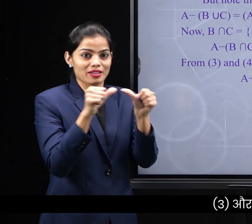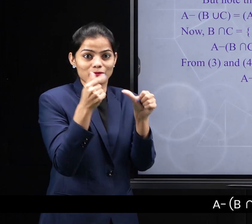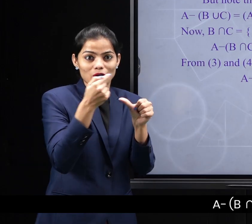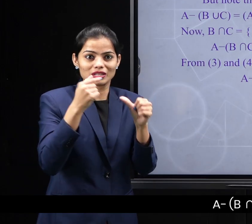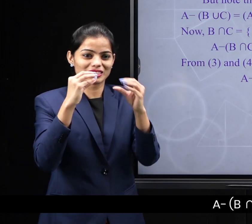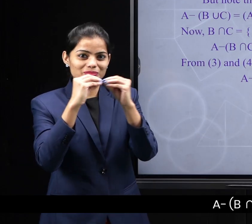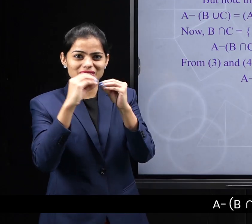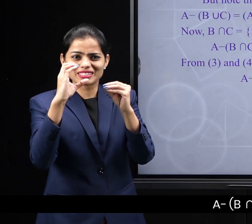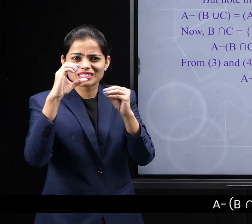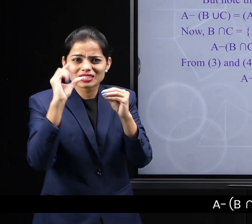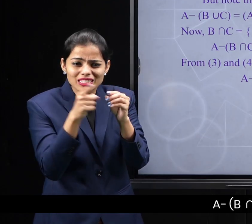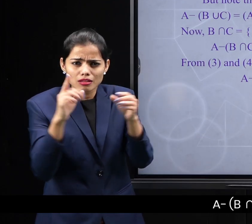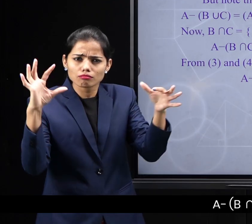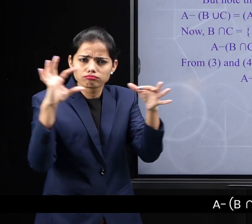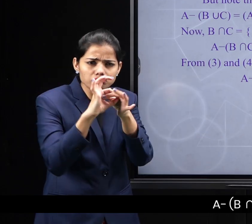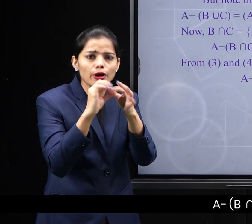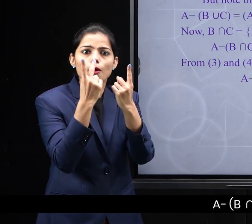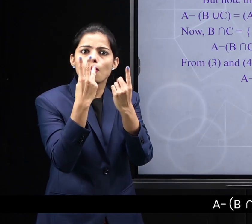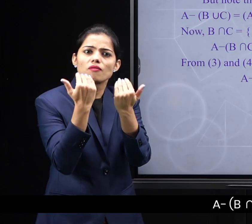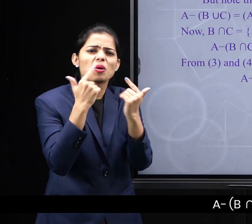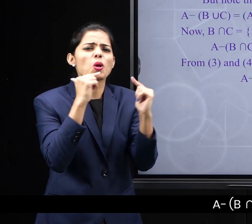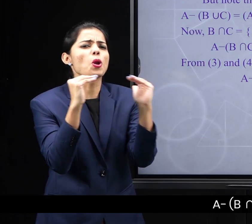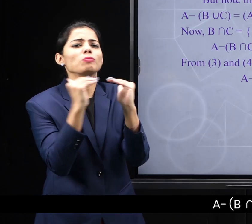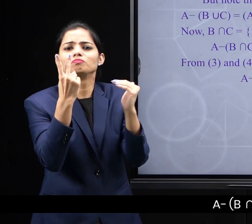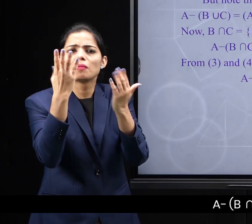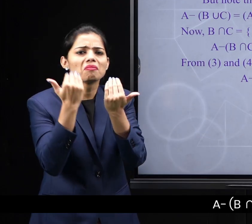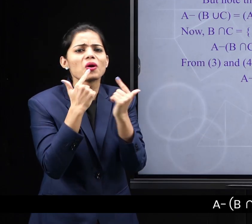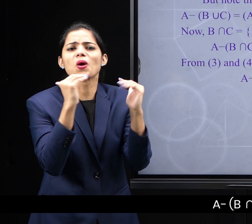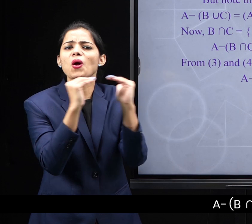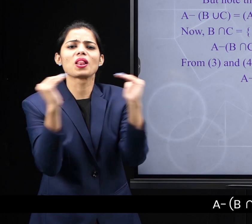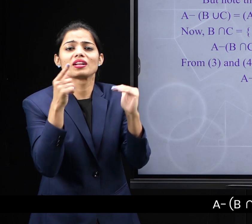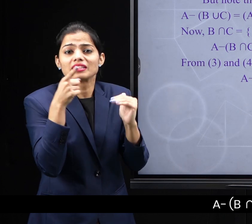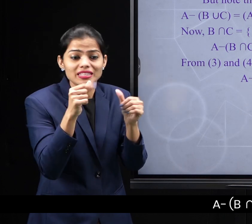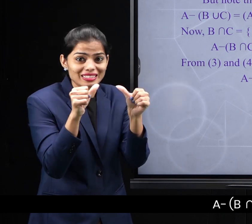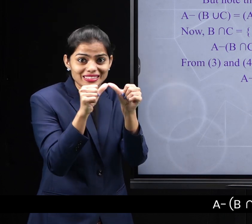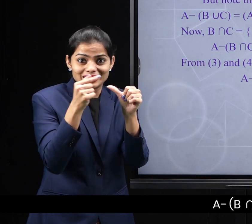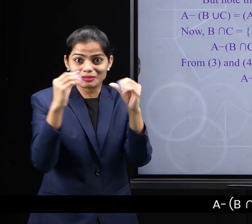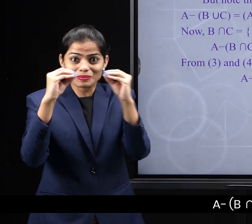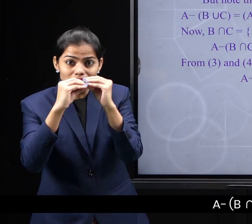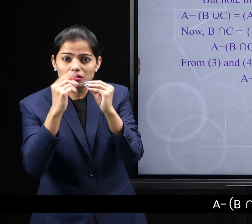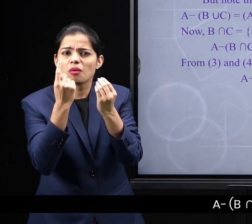A minus B intersection C is not equal to A minus B intersection A minus